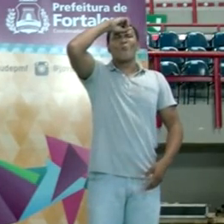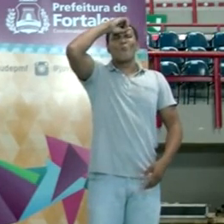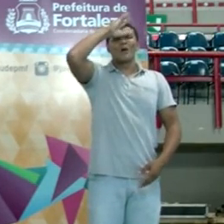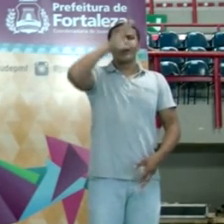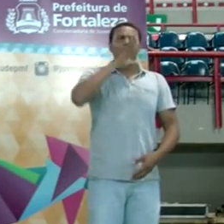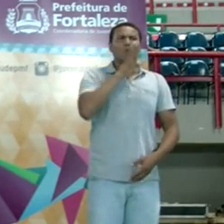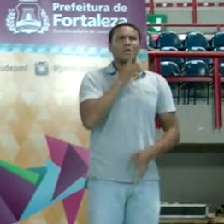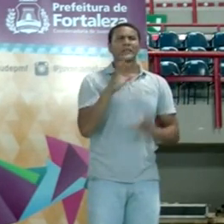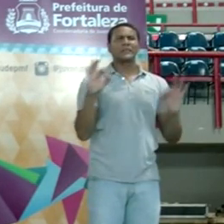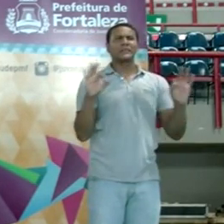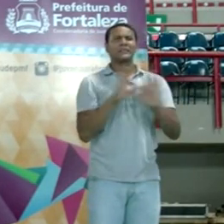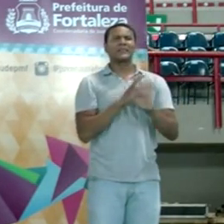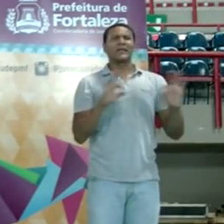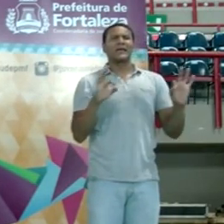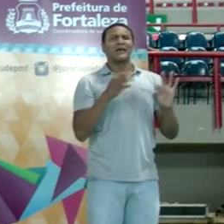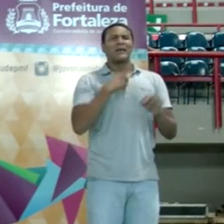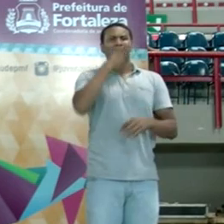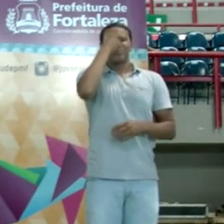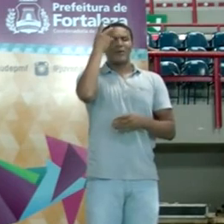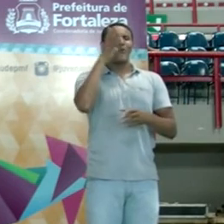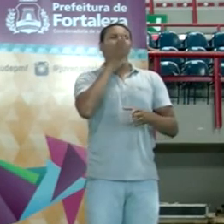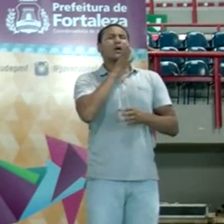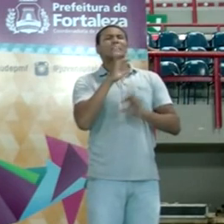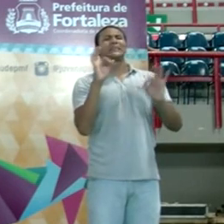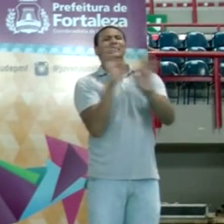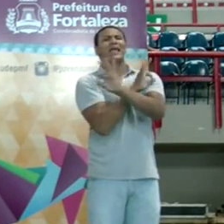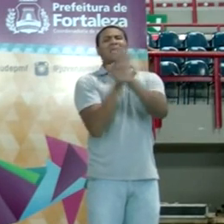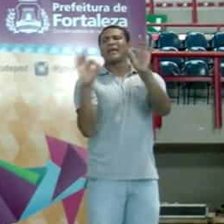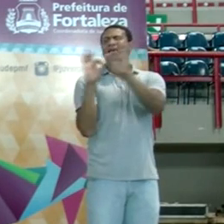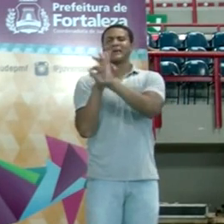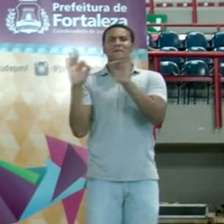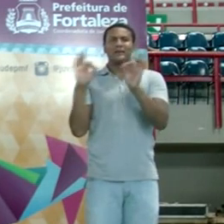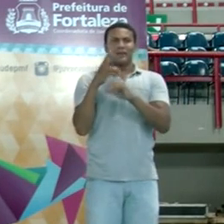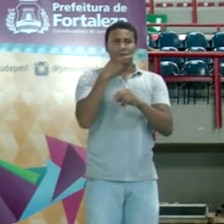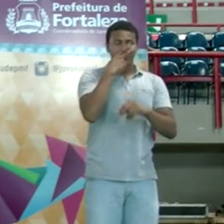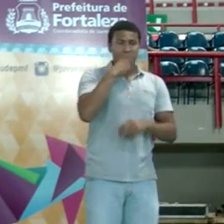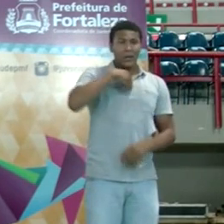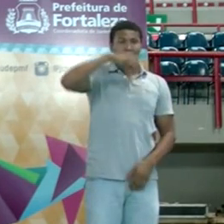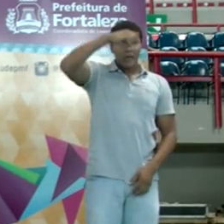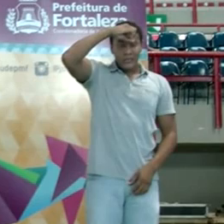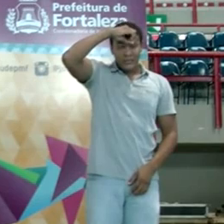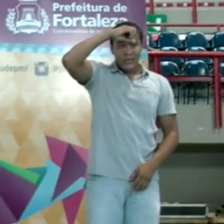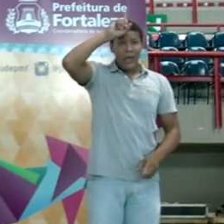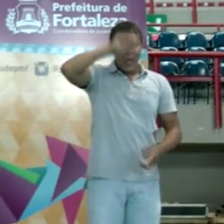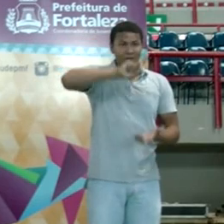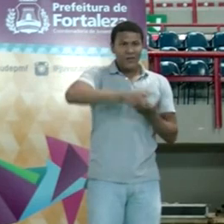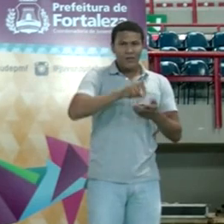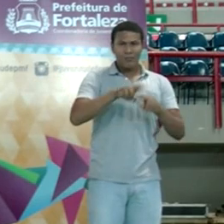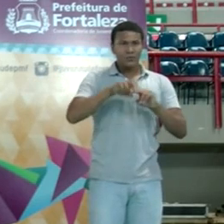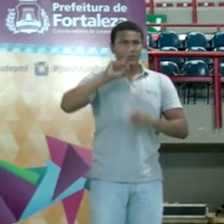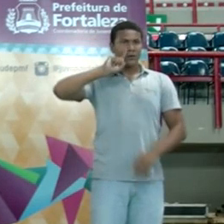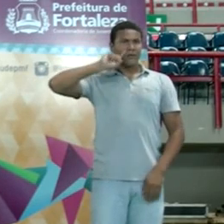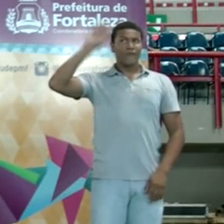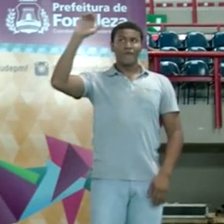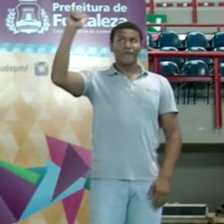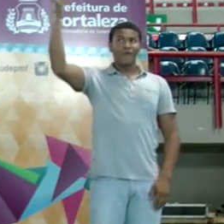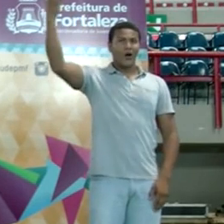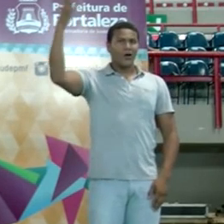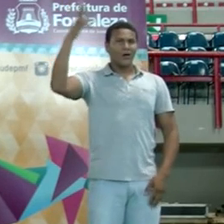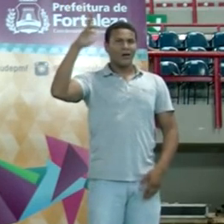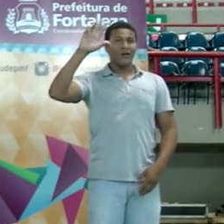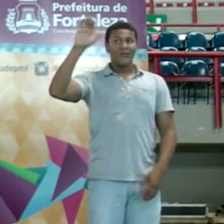gente não conhecia nem a nossa bacia de Campos. Ou seja, 80% do petróleo nessa época vinha de